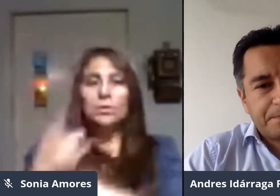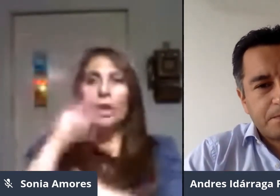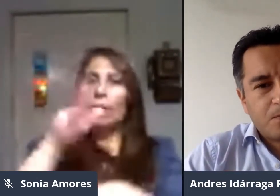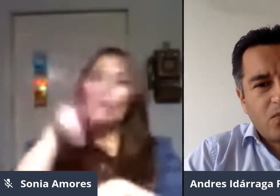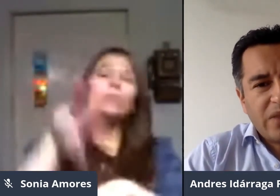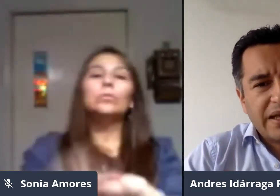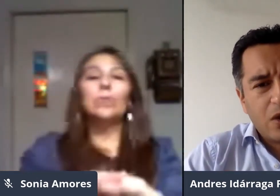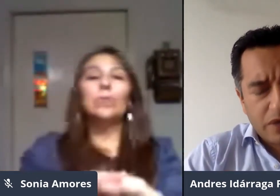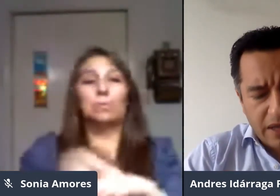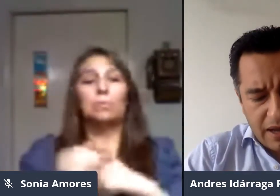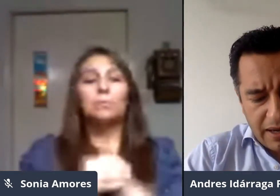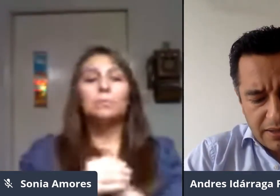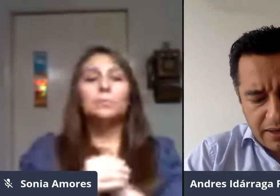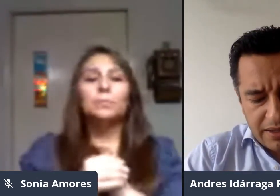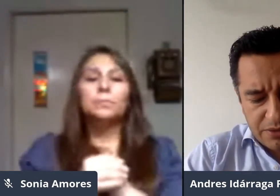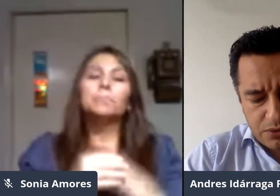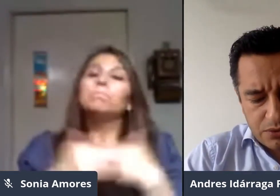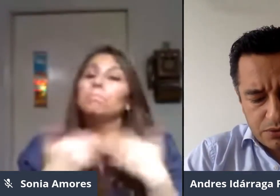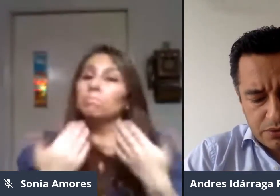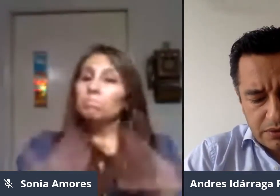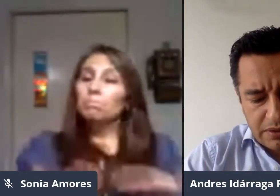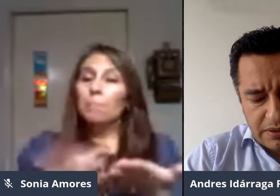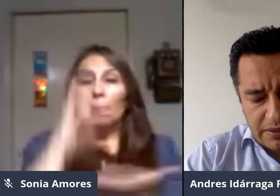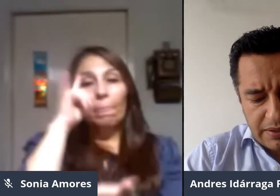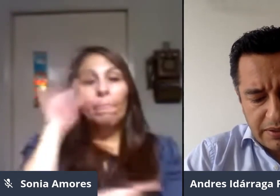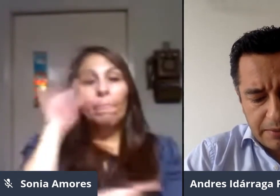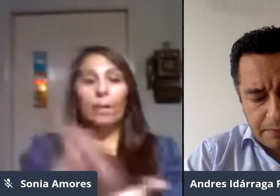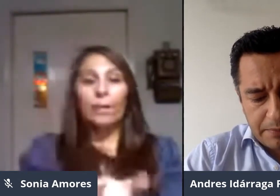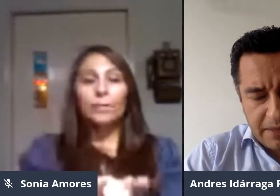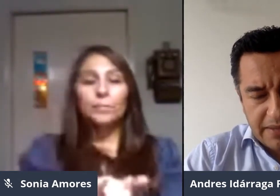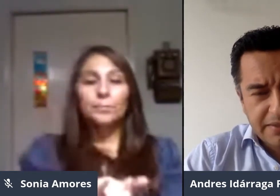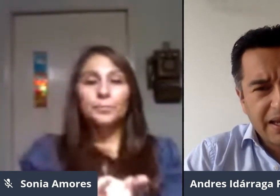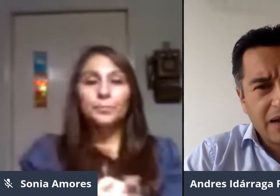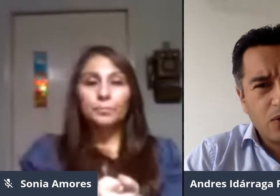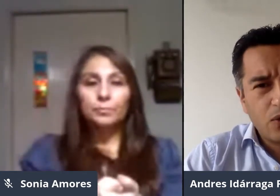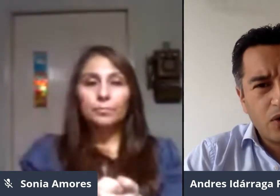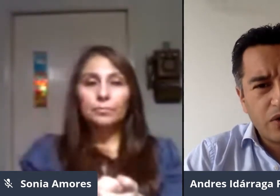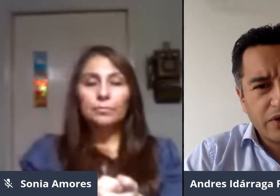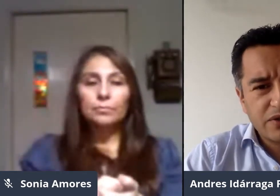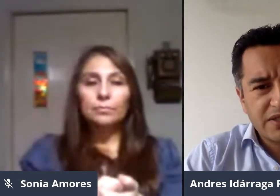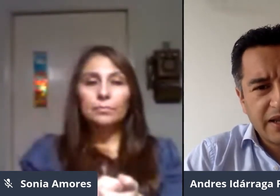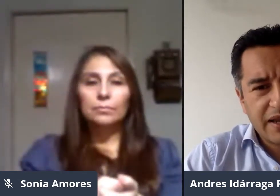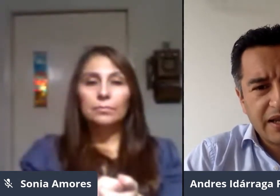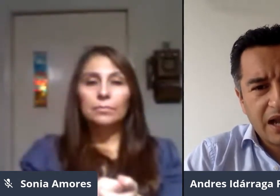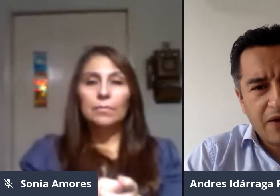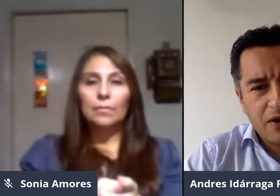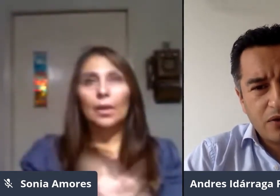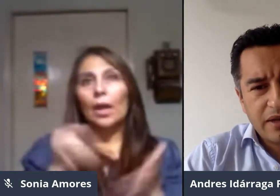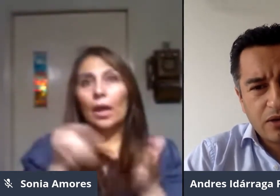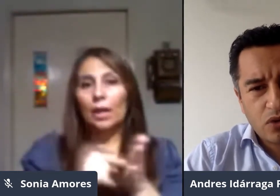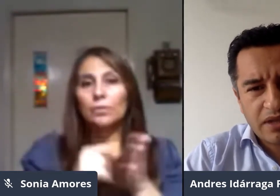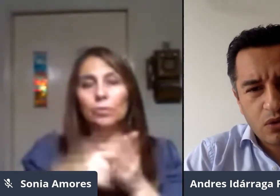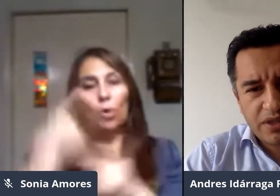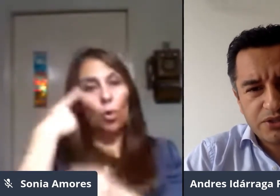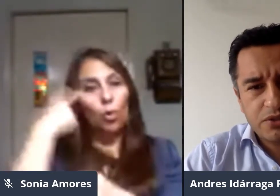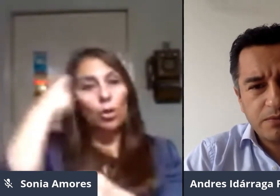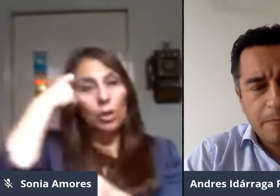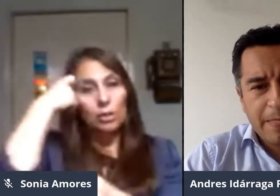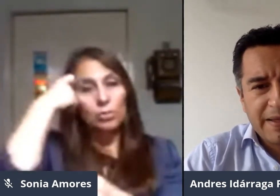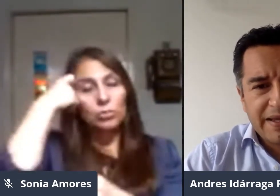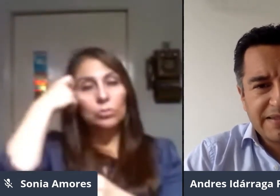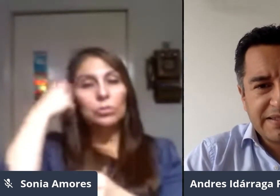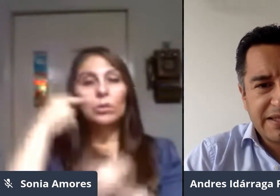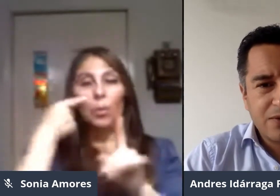Entonces, creo que a grandes rasgos, ese sería alguno de los retos que estarían en clave de los derrotores de la